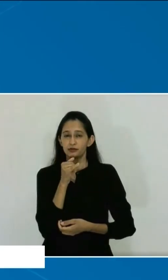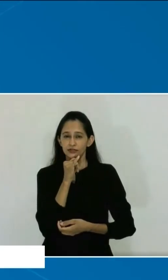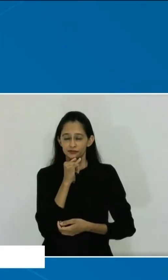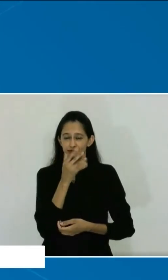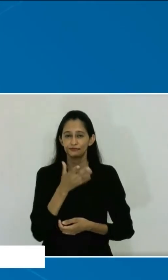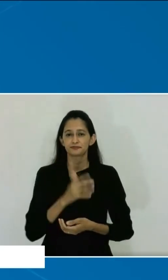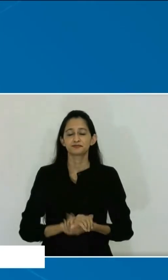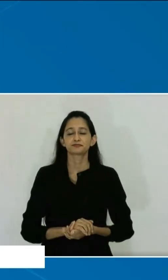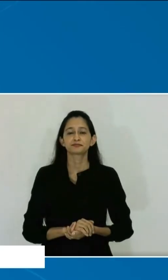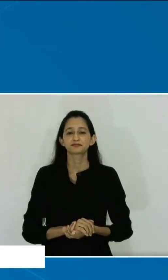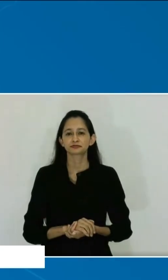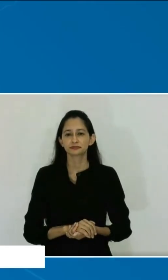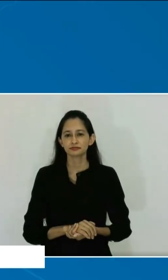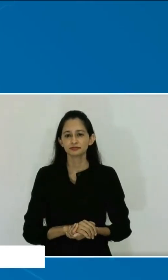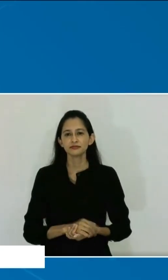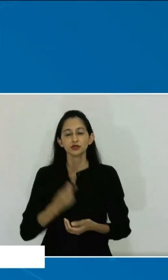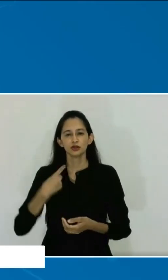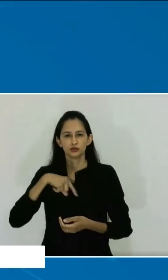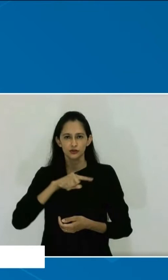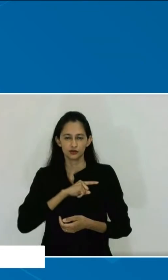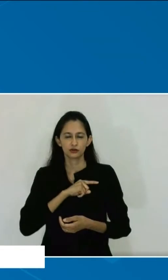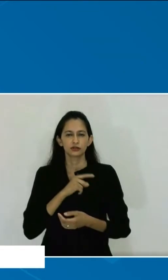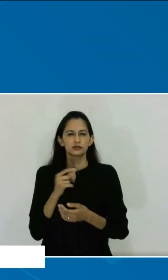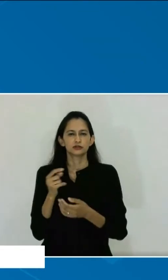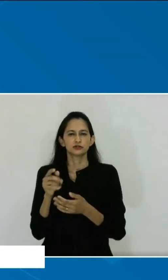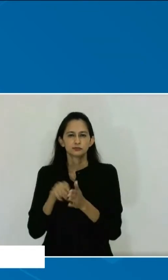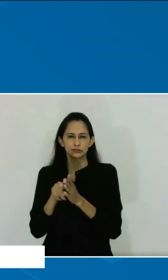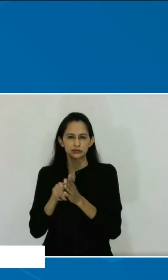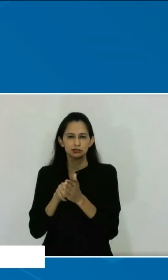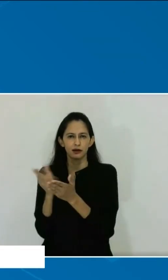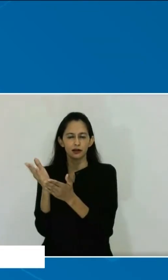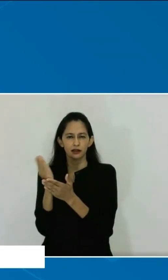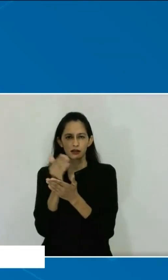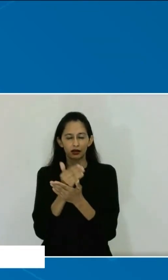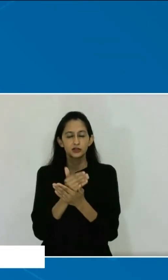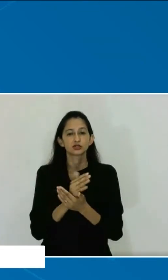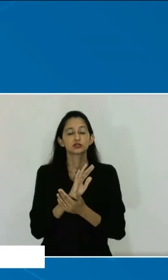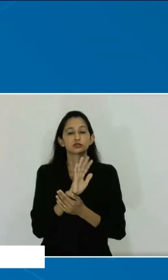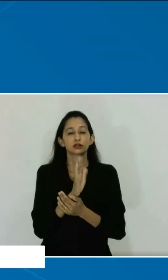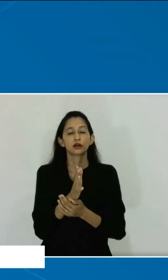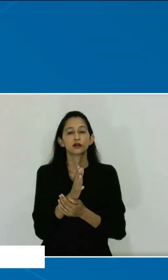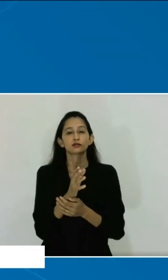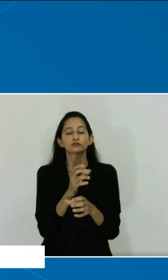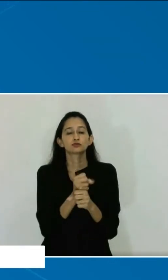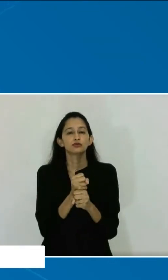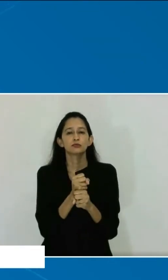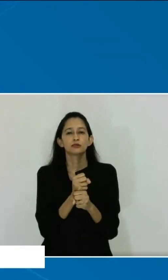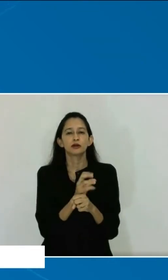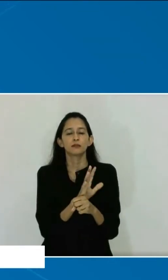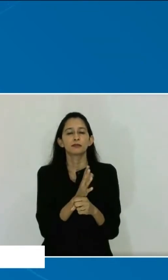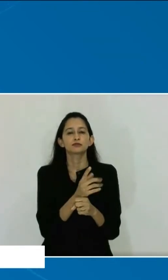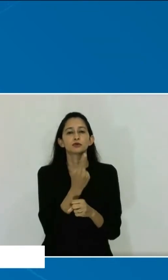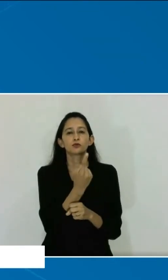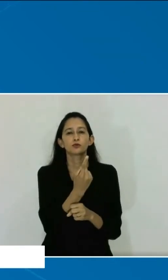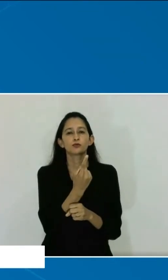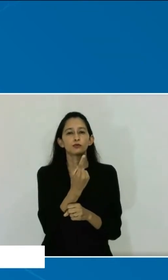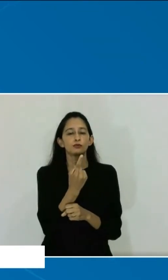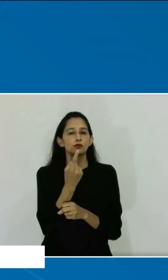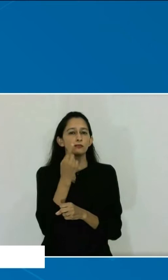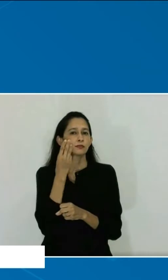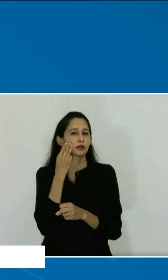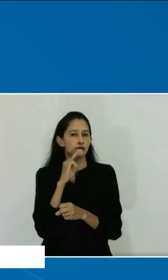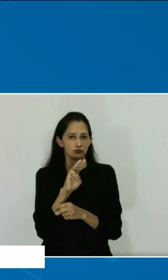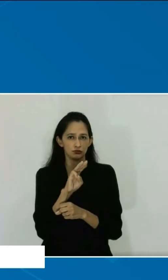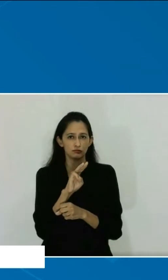aqui um levantamento, nós tivemos mais de 1 milhão de acessos, né, à nossa biblioteca digital,